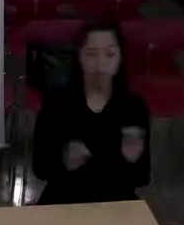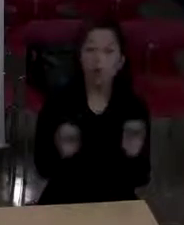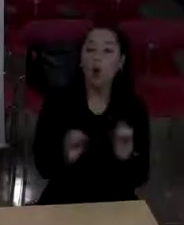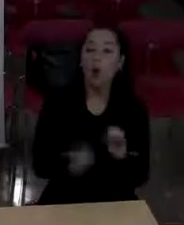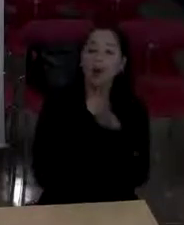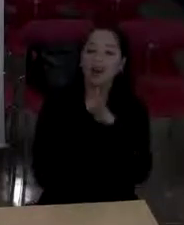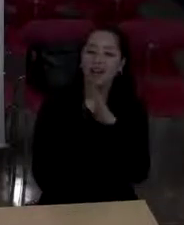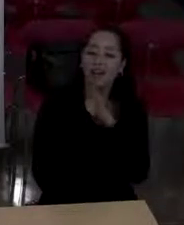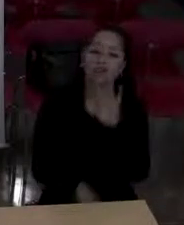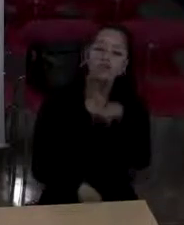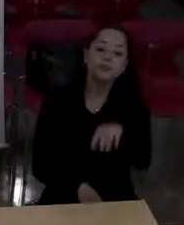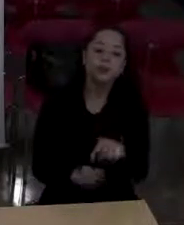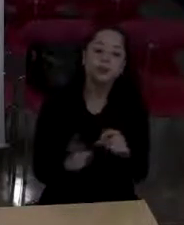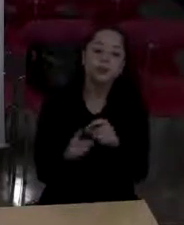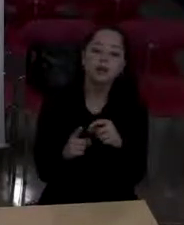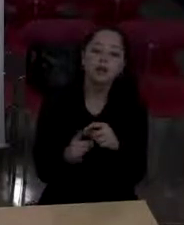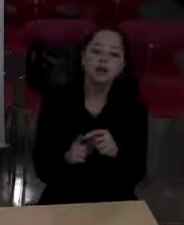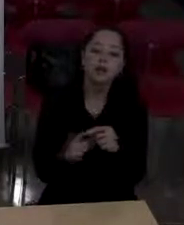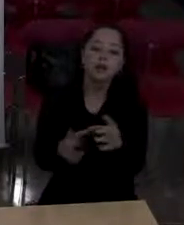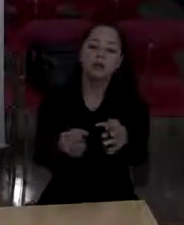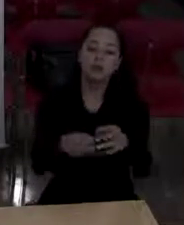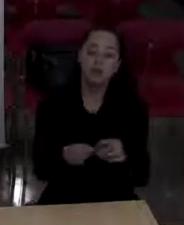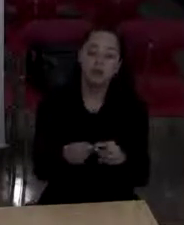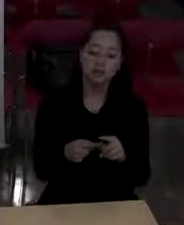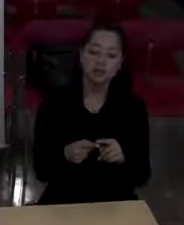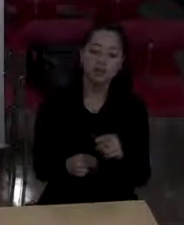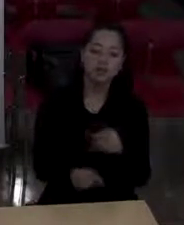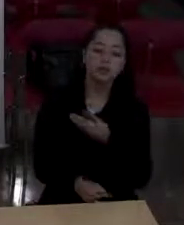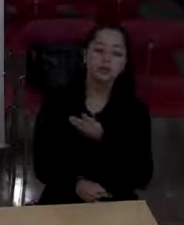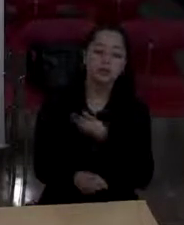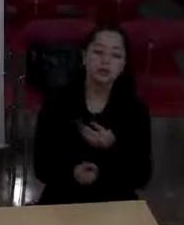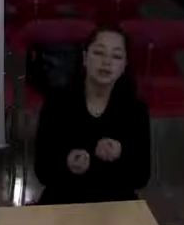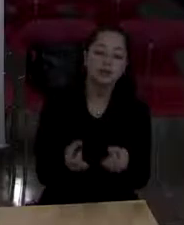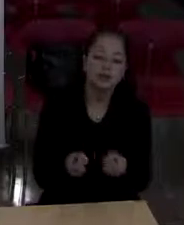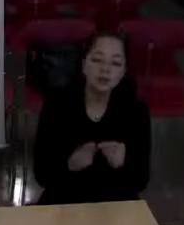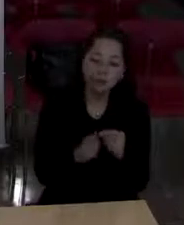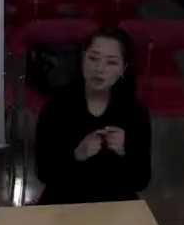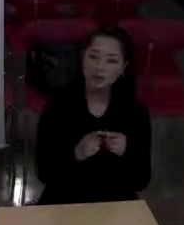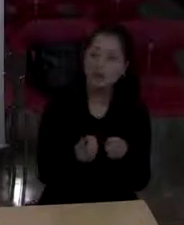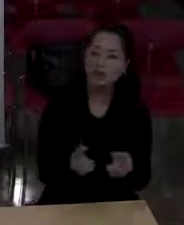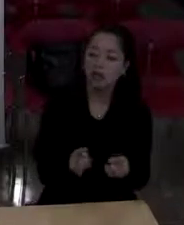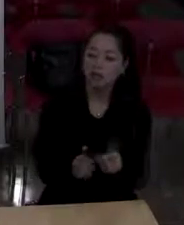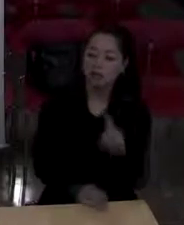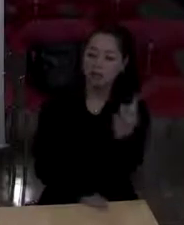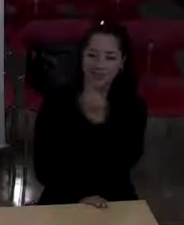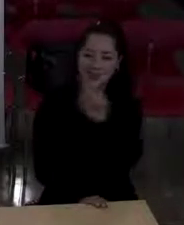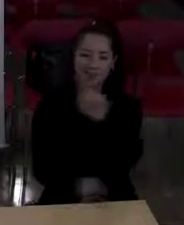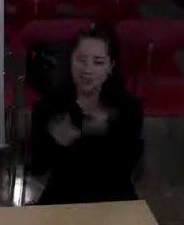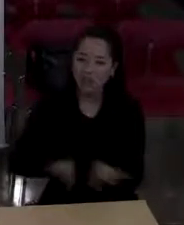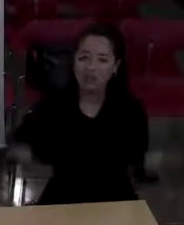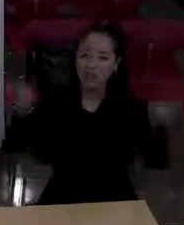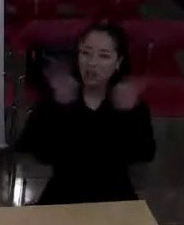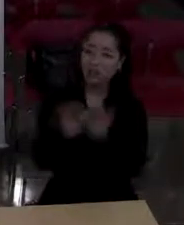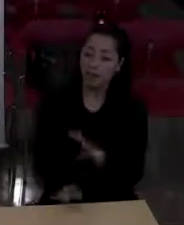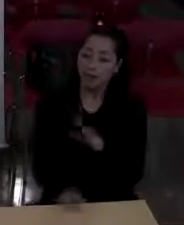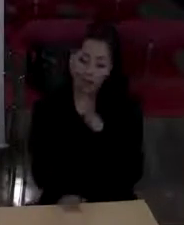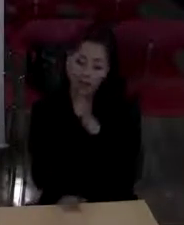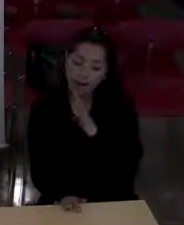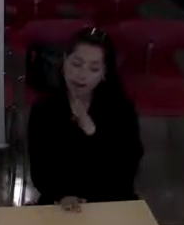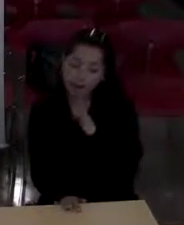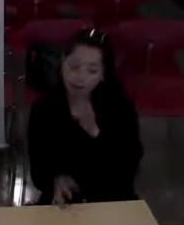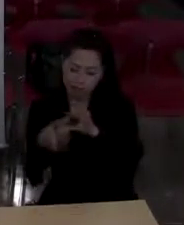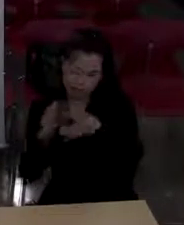palabras sueltas. Entonces, cuando hablamos de esa competencia comunicativa, vamos viendo paulatinamente que primero se va dando toda la parte